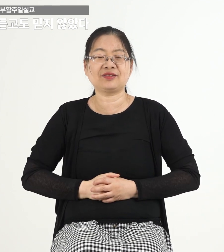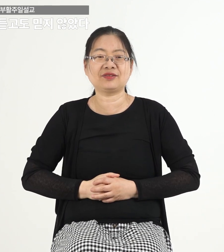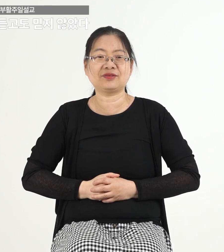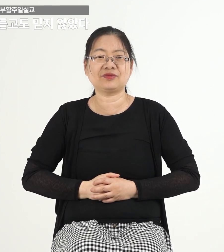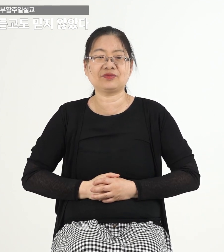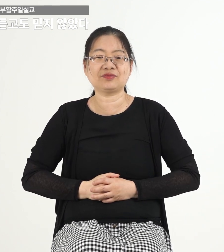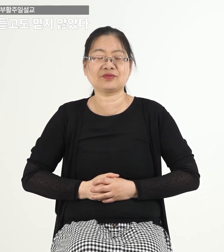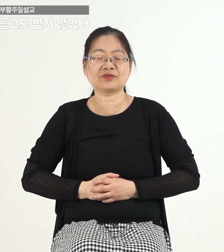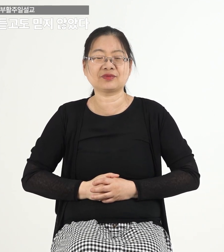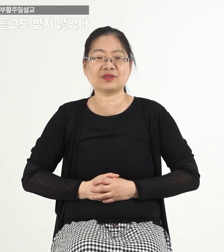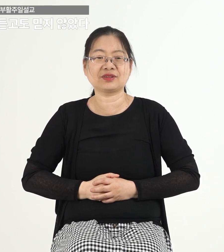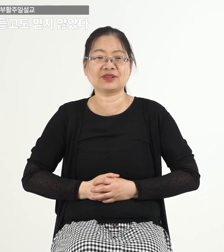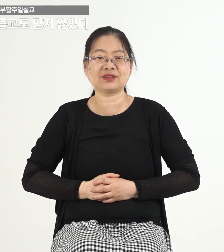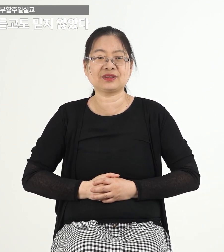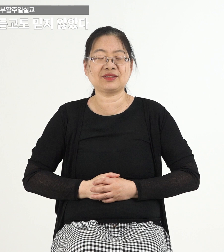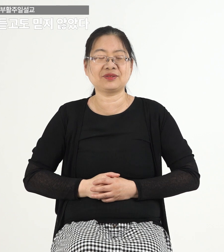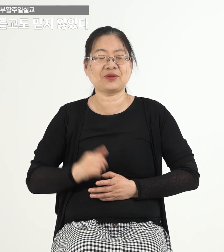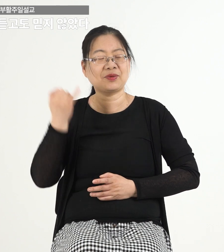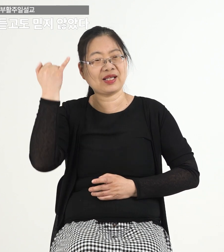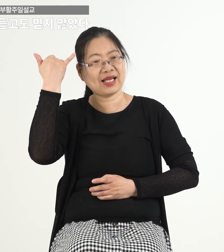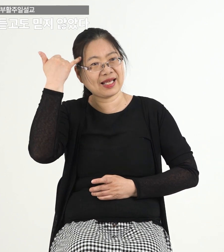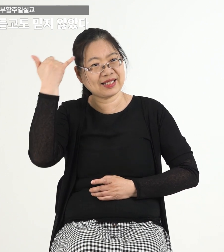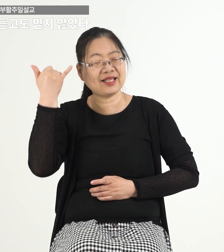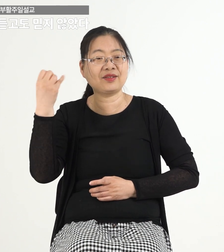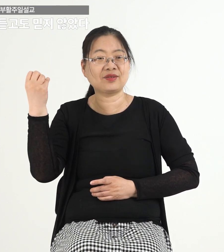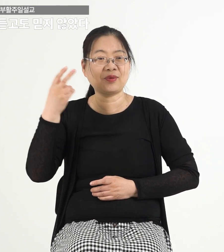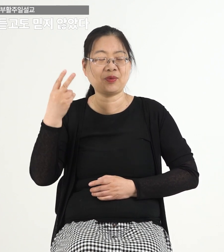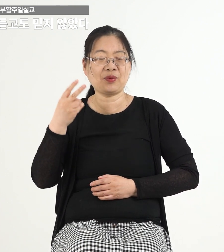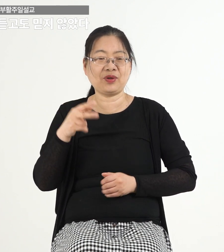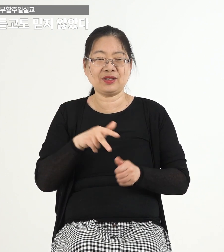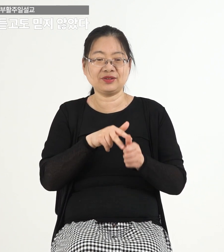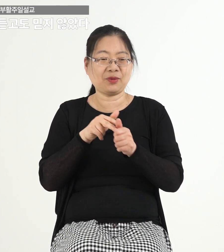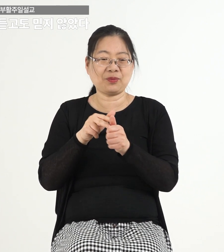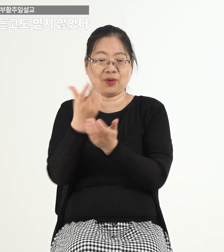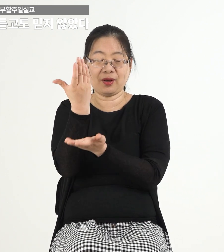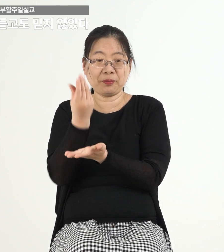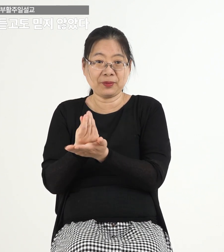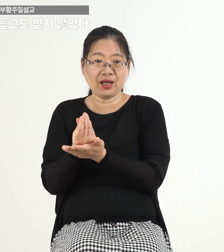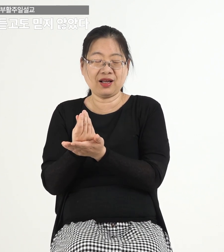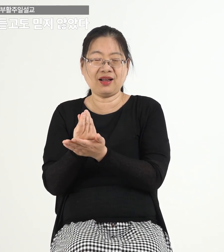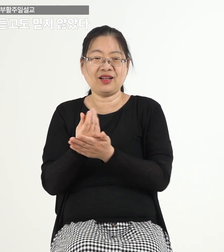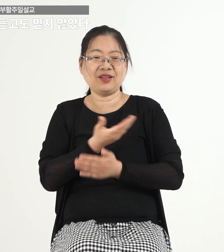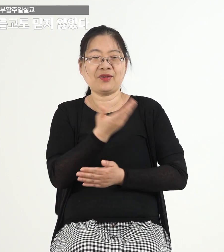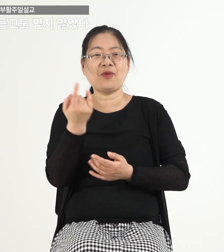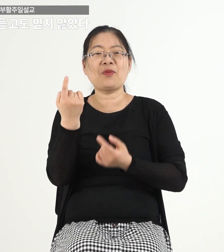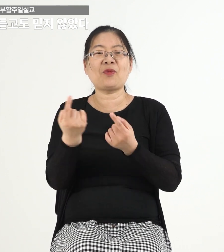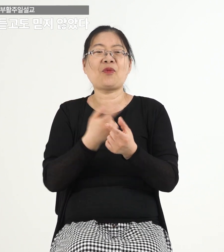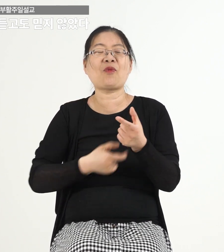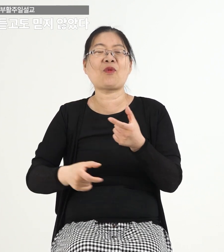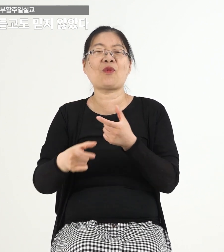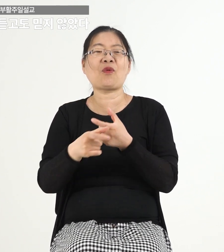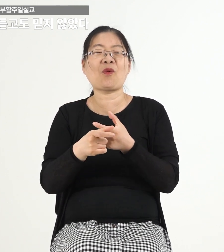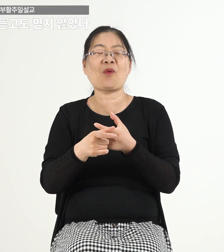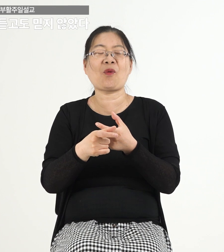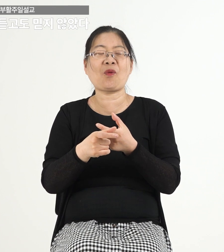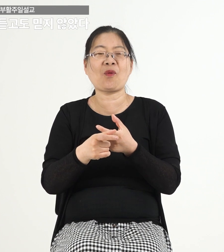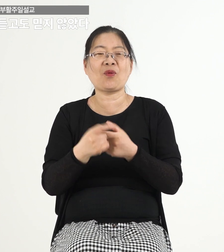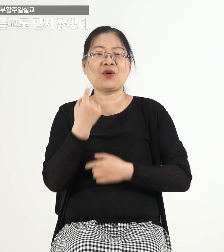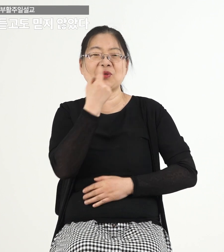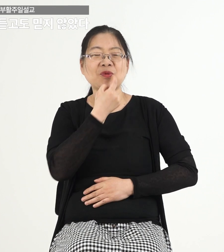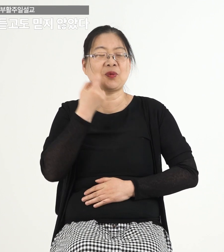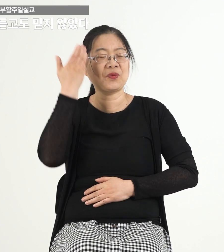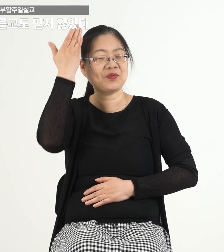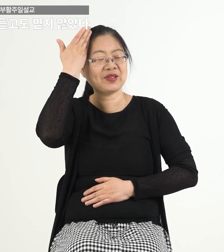더구나 요즘은 AI에다가 자료 넣으면은 여러분보다 훨씬